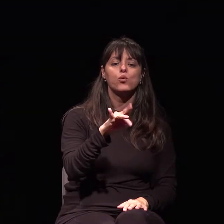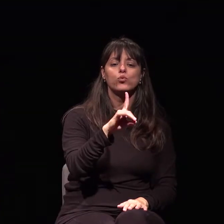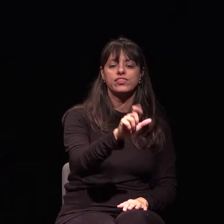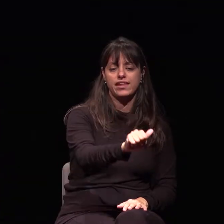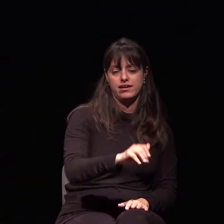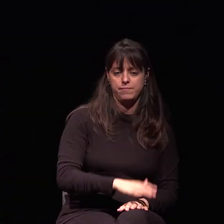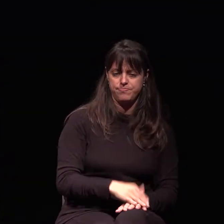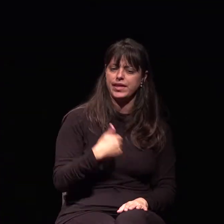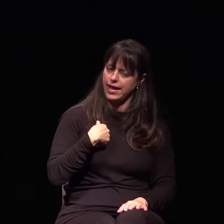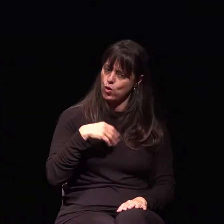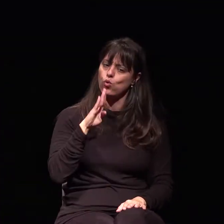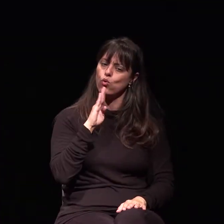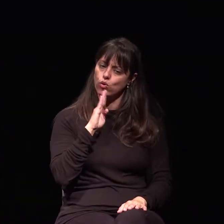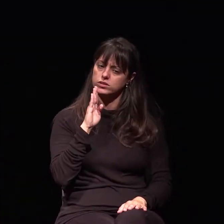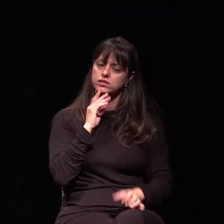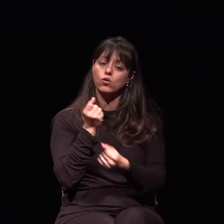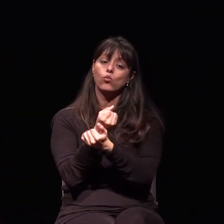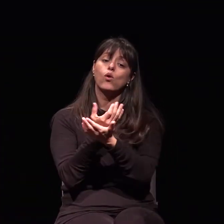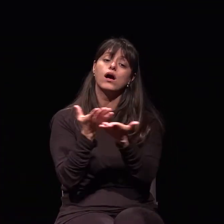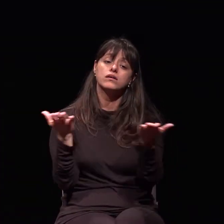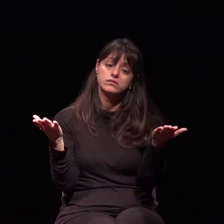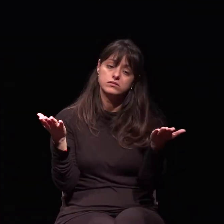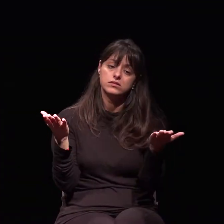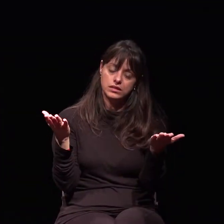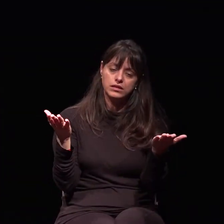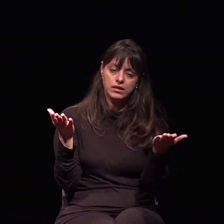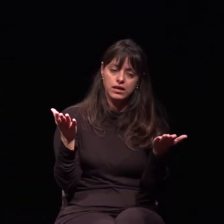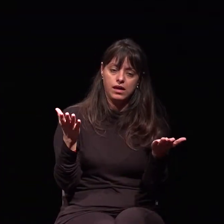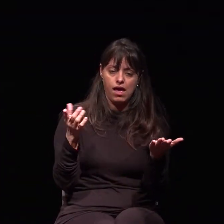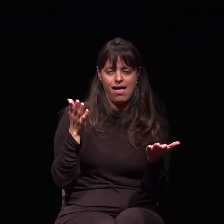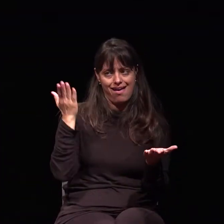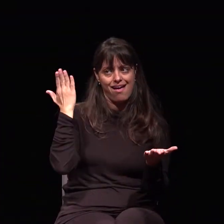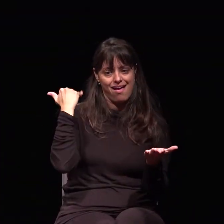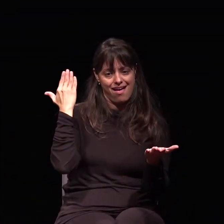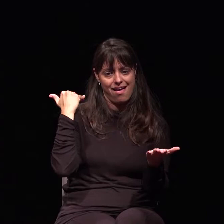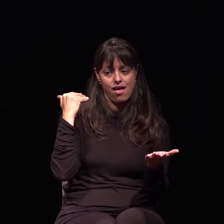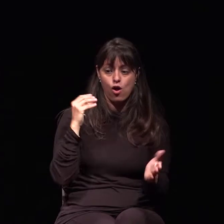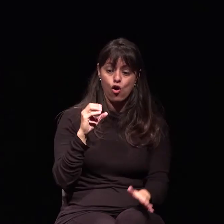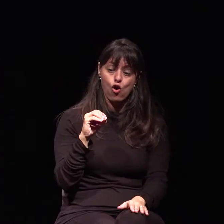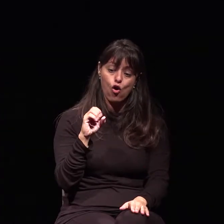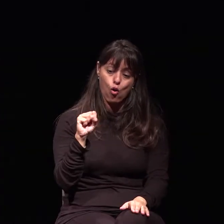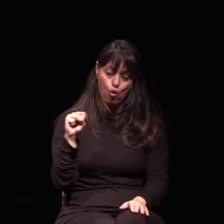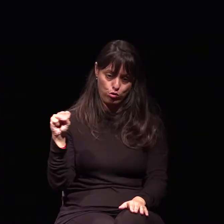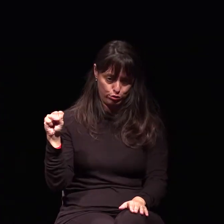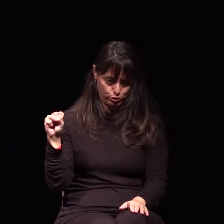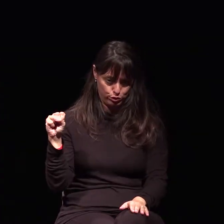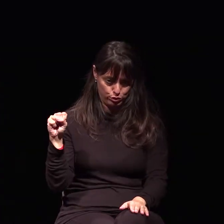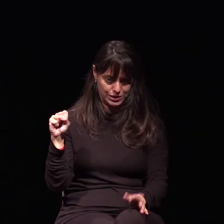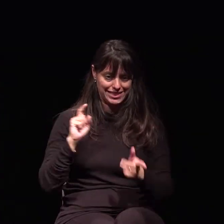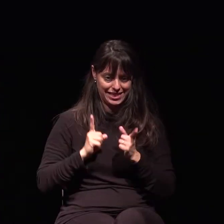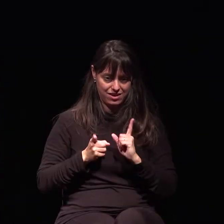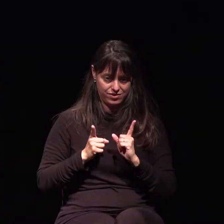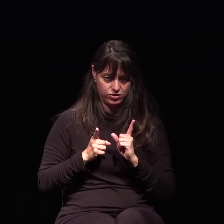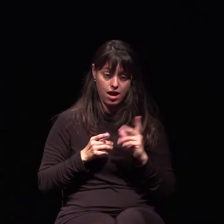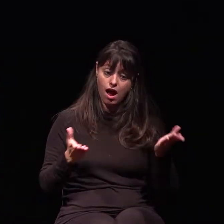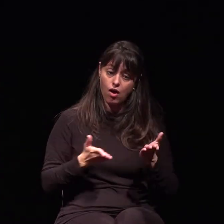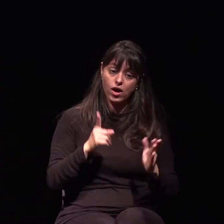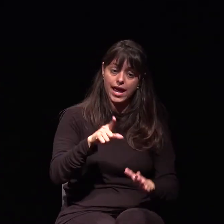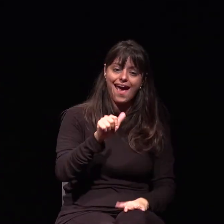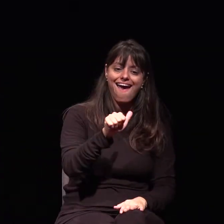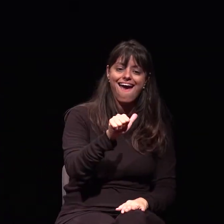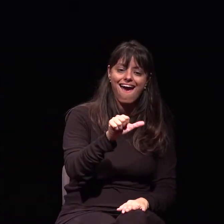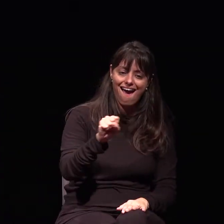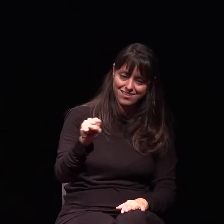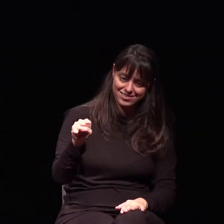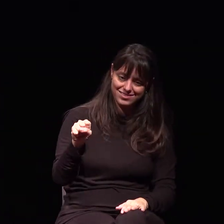na cadeia muitos travestis que na época era os, né, que hoje é as travestis, né, mas na época